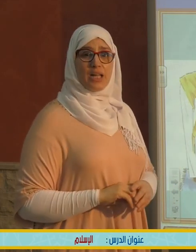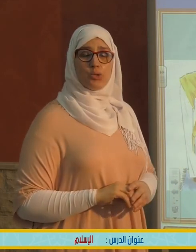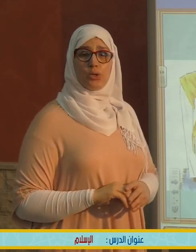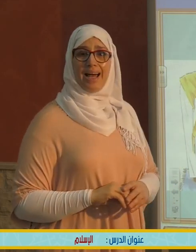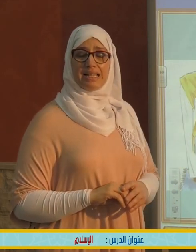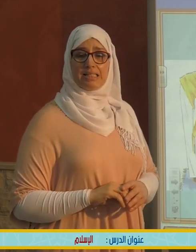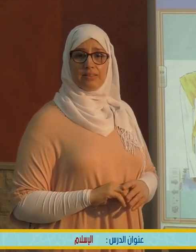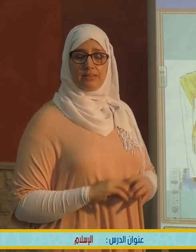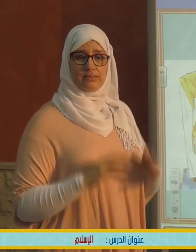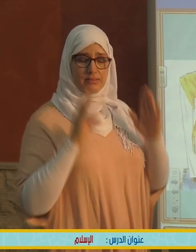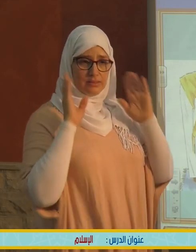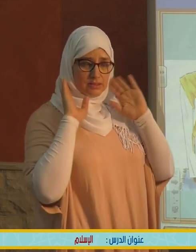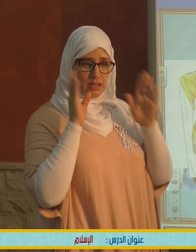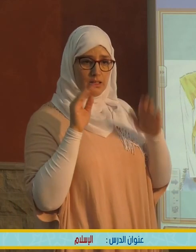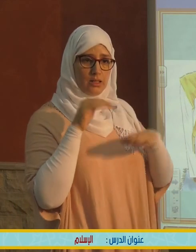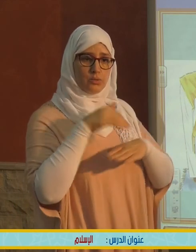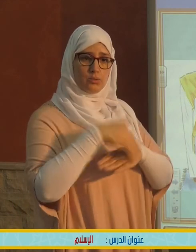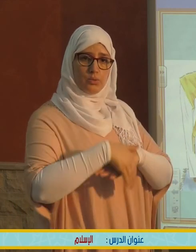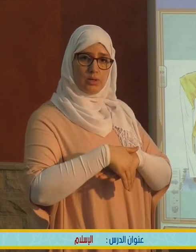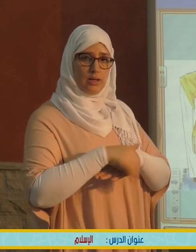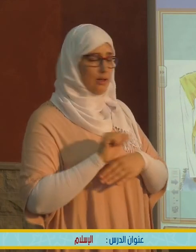صلاة العصر